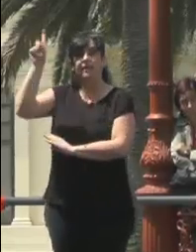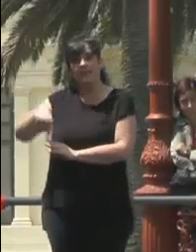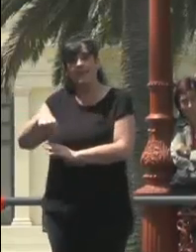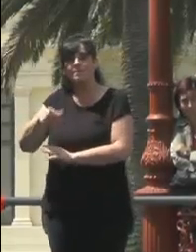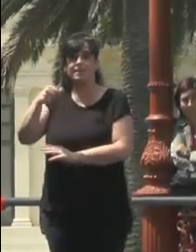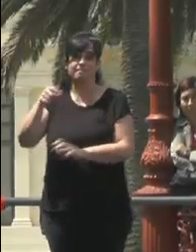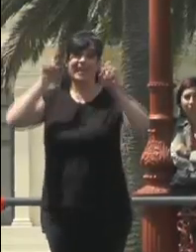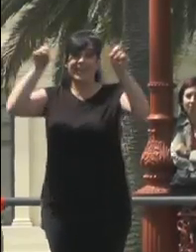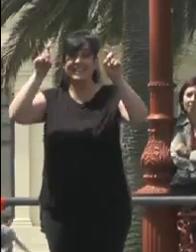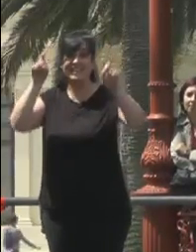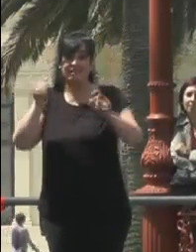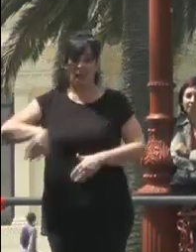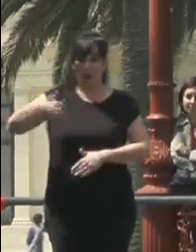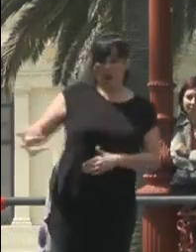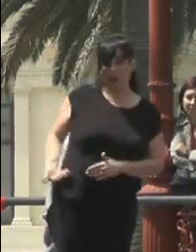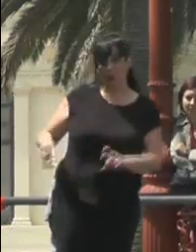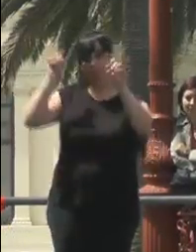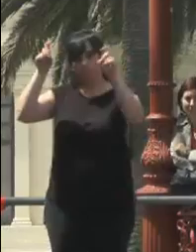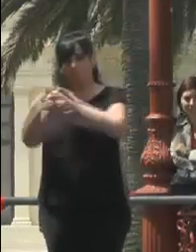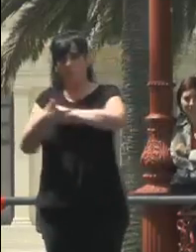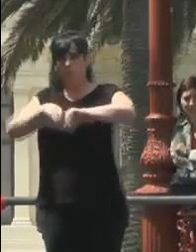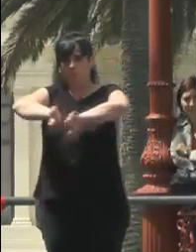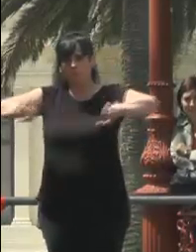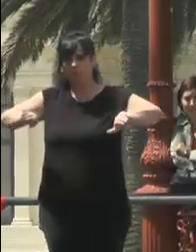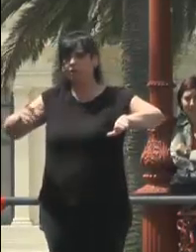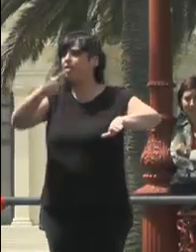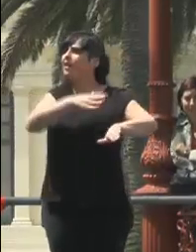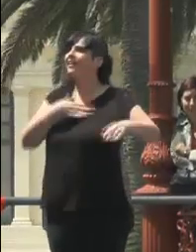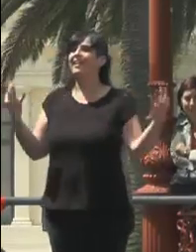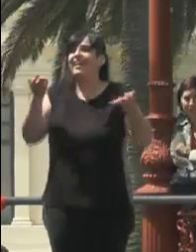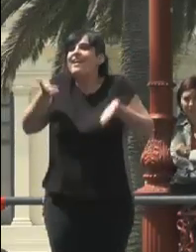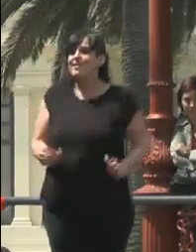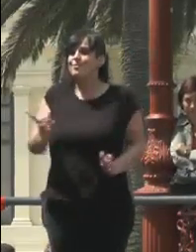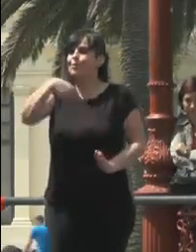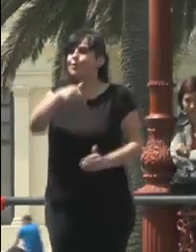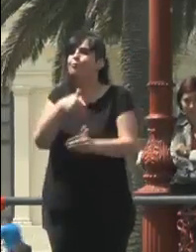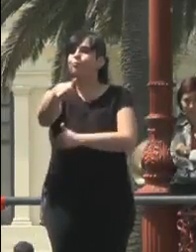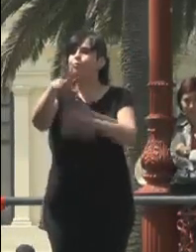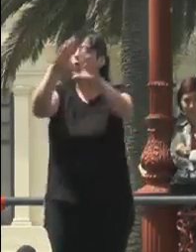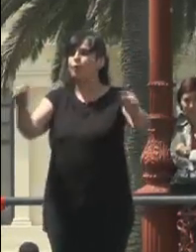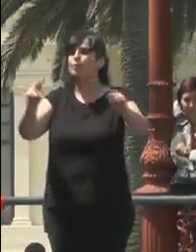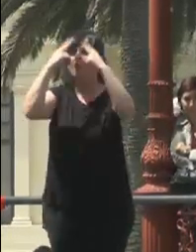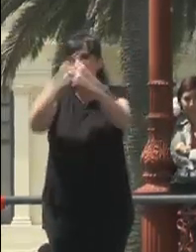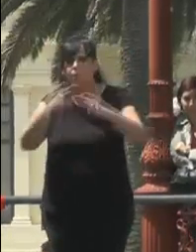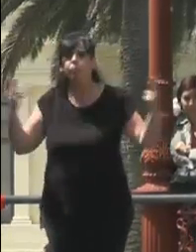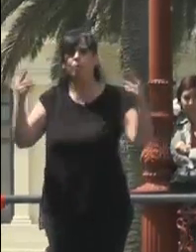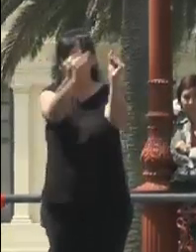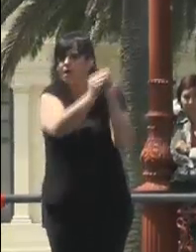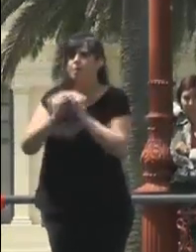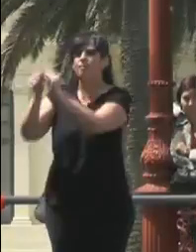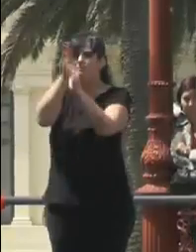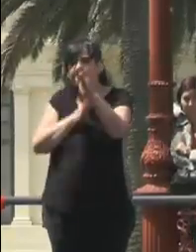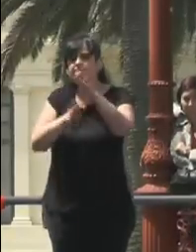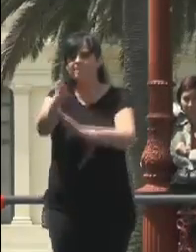de pobres. Nos queremos que as nosas fillas accedan á universidade, que seña pública, que sea universal, que